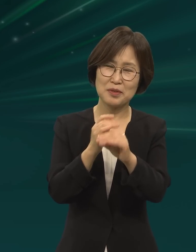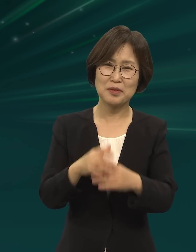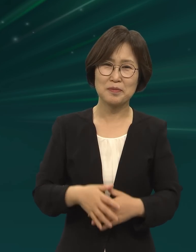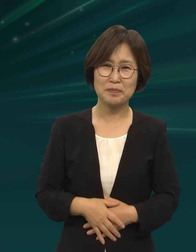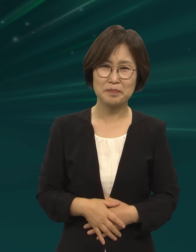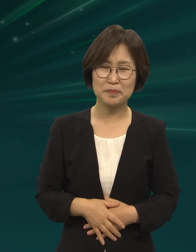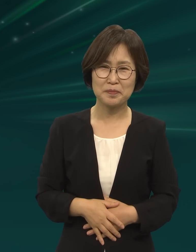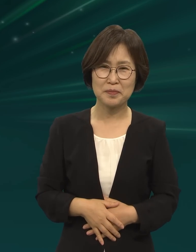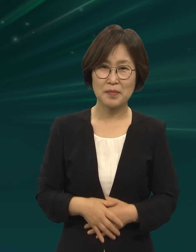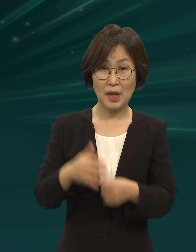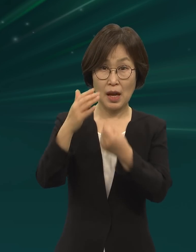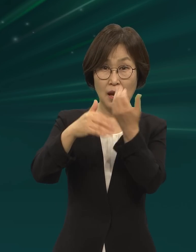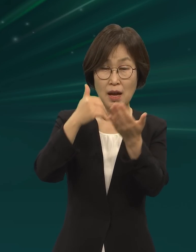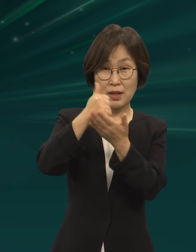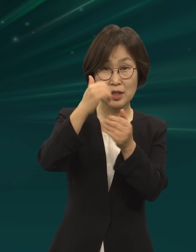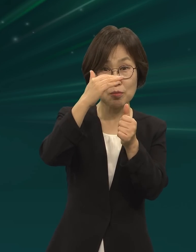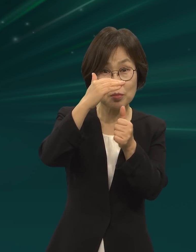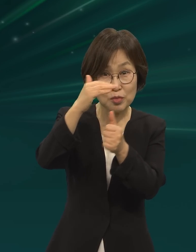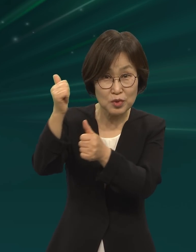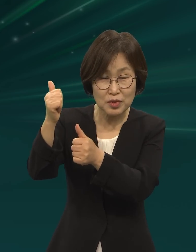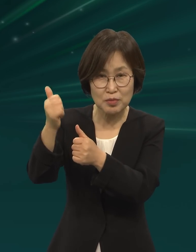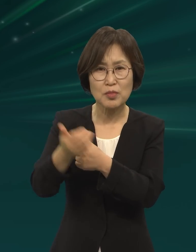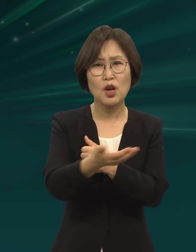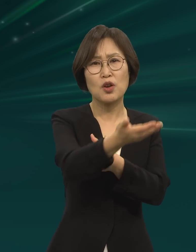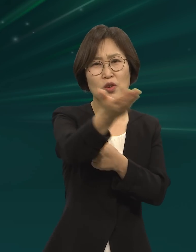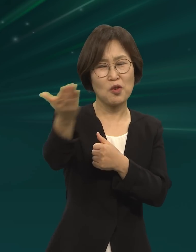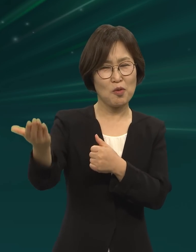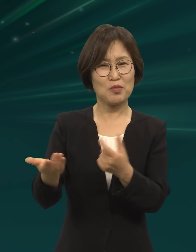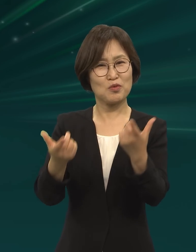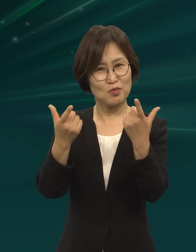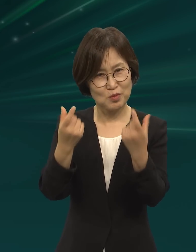여러분, 하나님의 부르심을 여러분도 다 받았습니다.